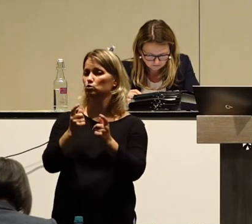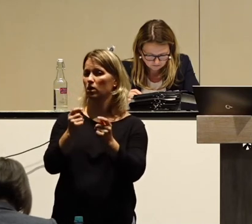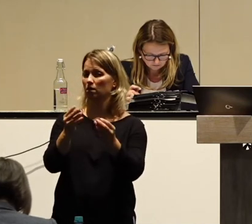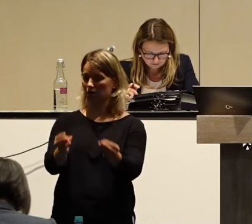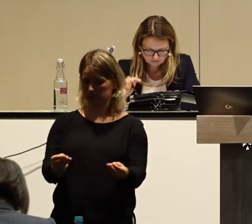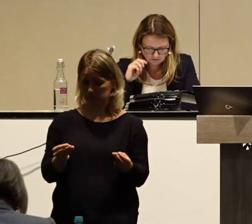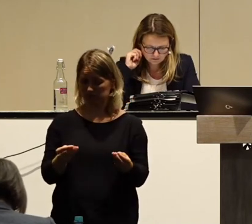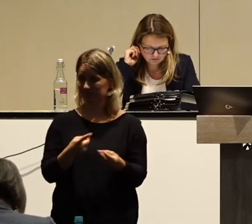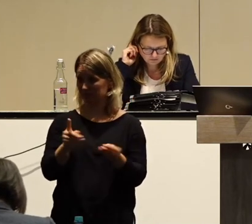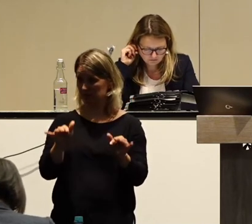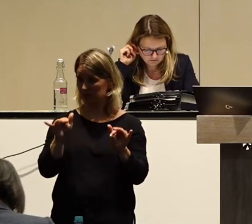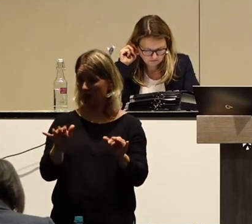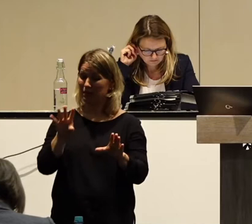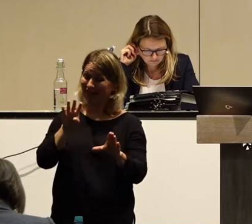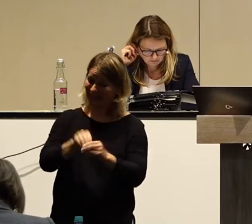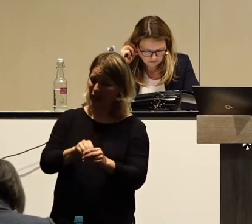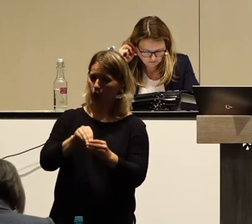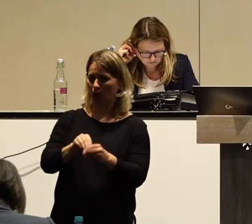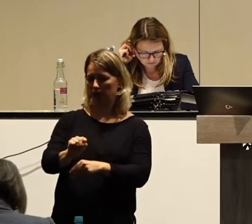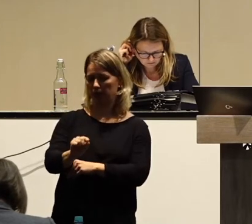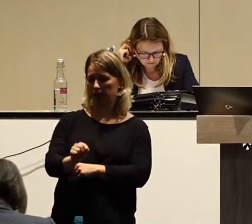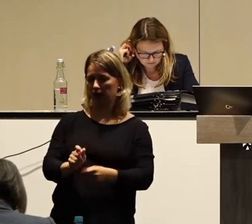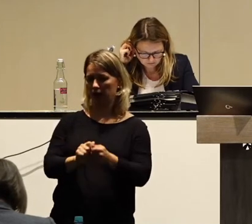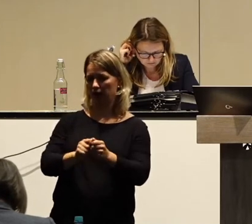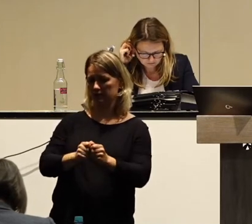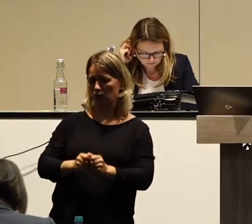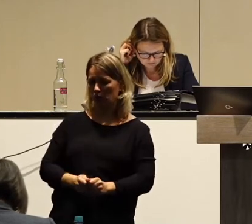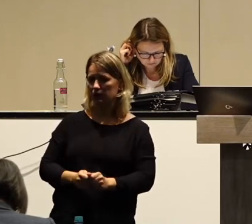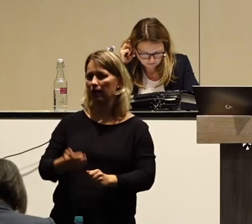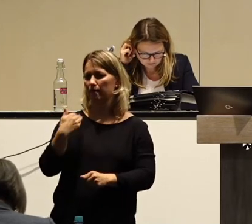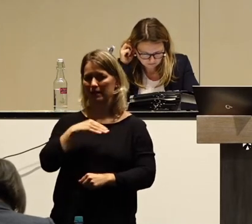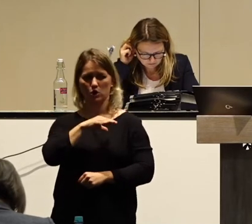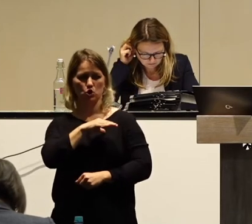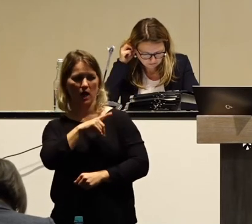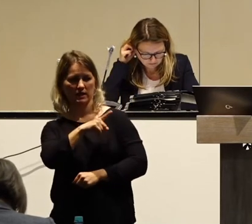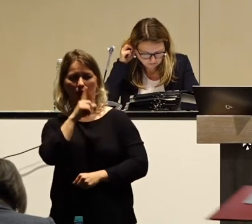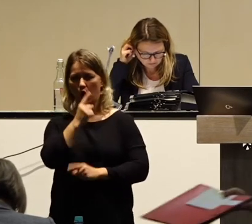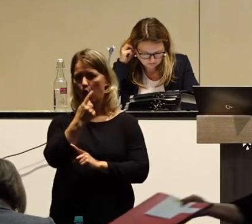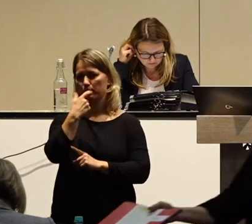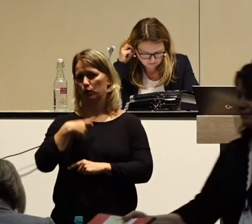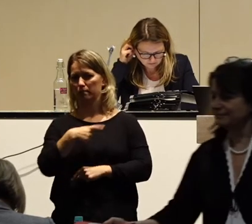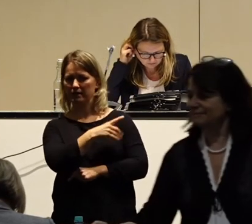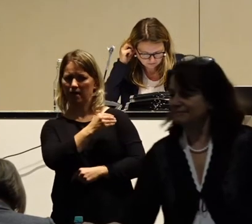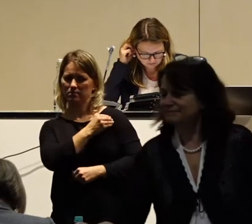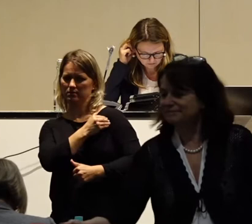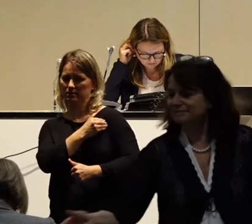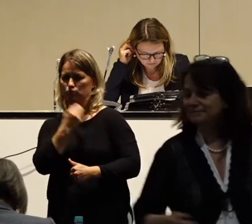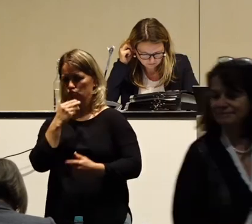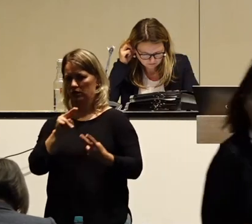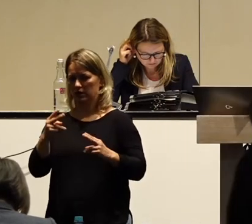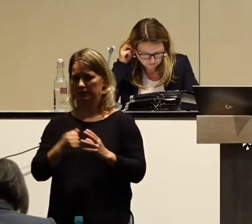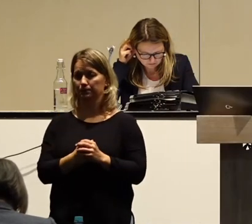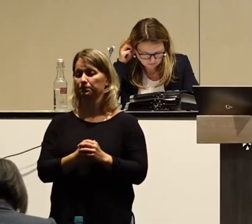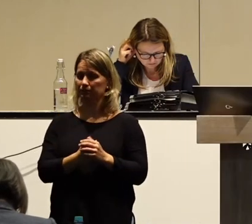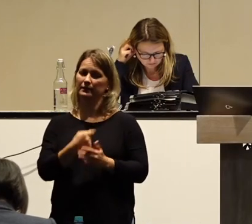noch kleine Änderungen gleich mit einbringen, die die Kolleginnen und Kollegen und auch der Oberbürgermeister an uns herangetragen haben. Der Oberbürgermeister